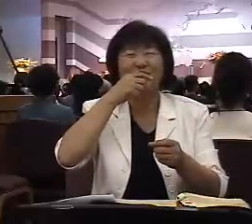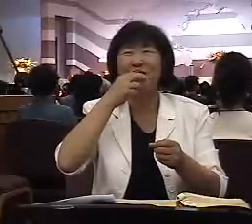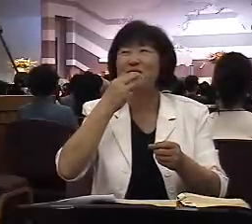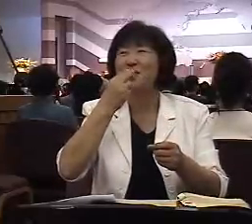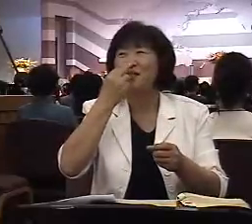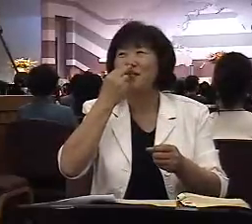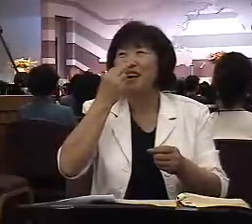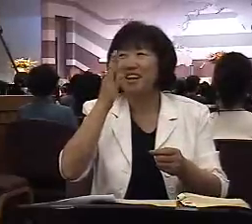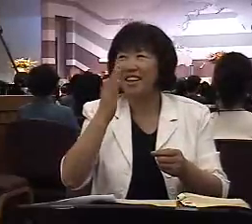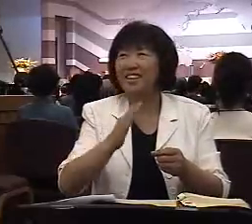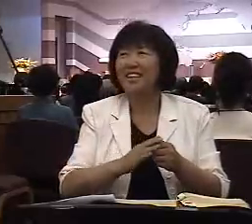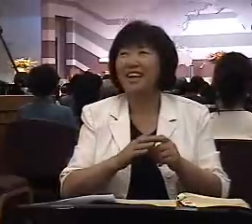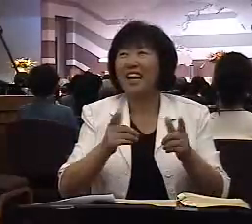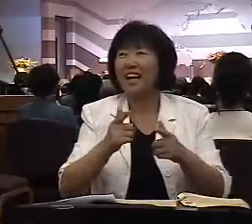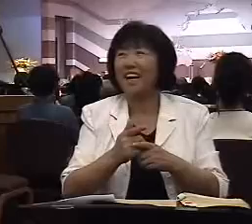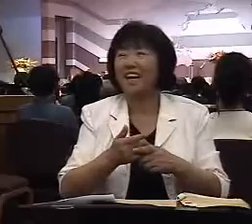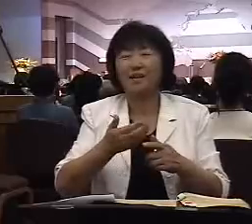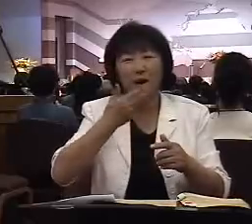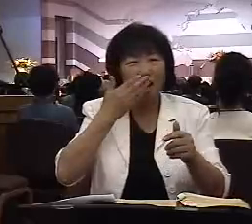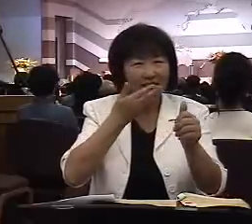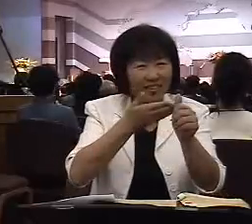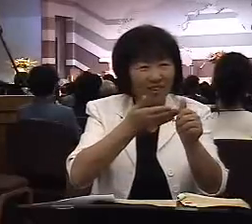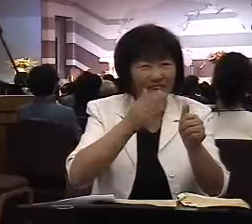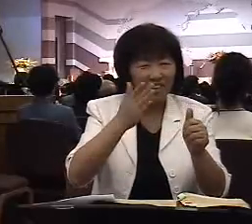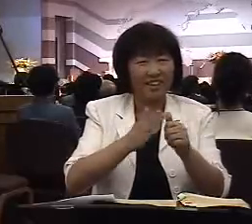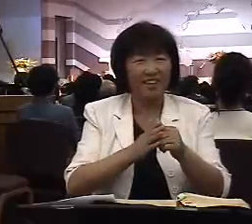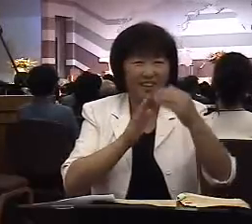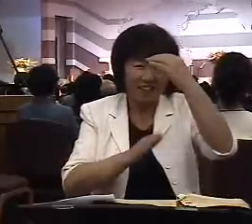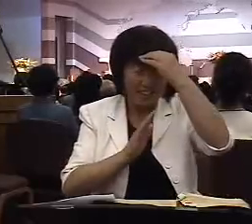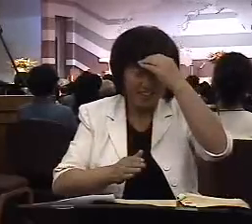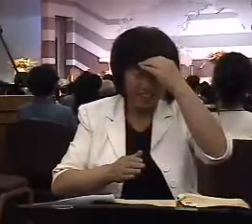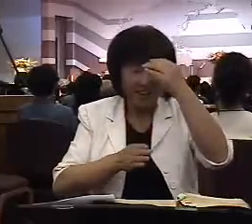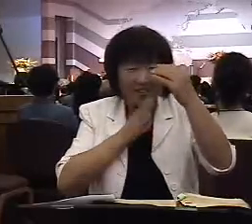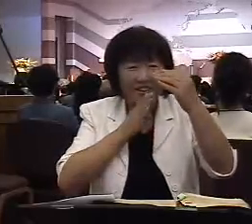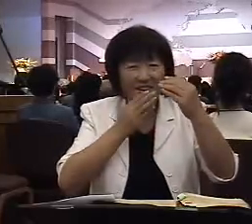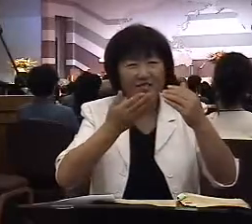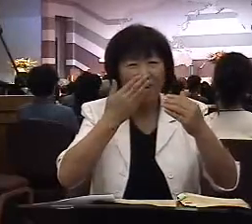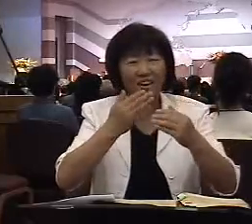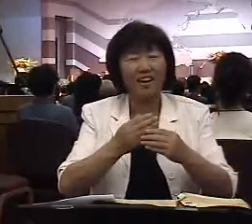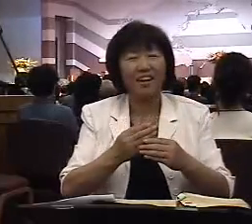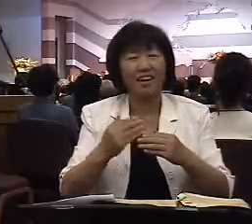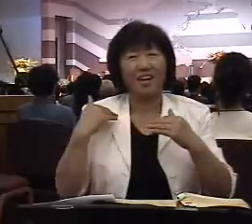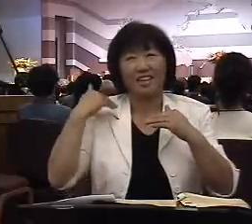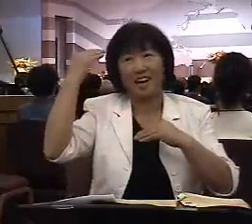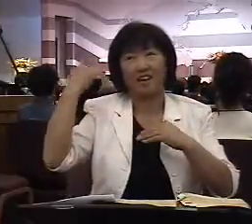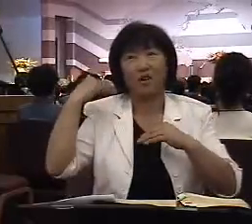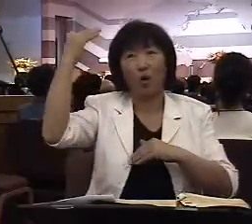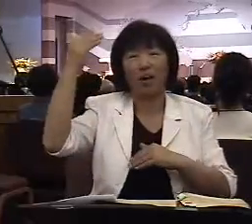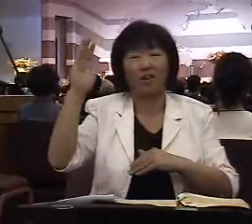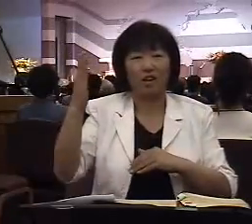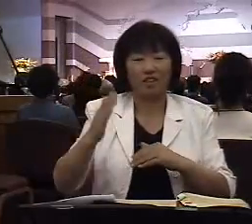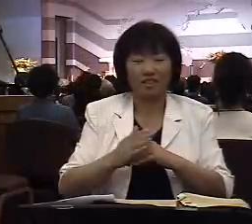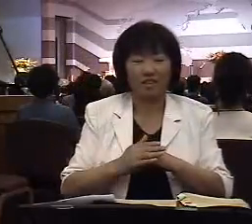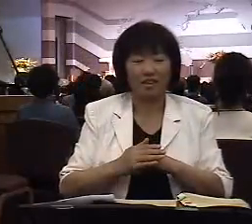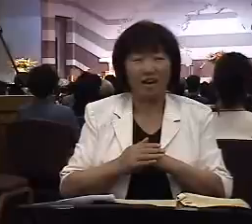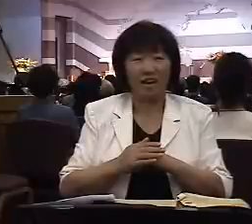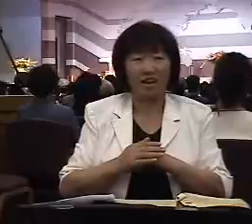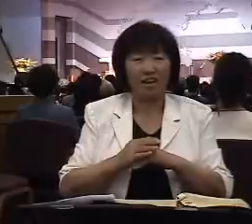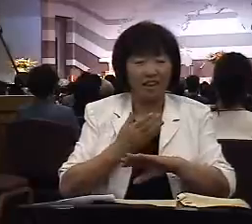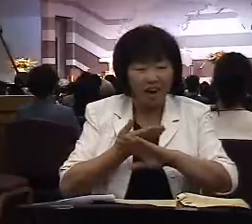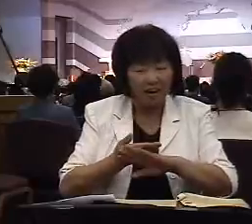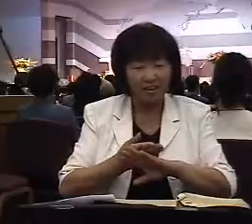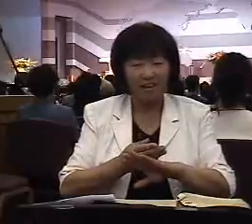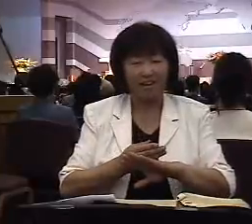네. 먹을 것을 성도가 반드시 먹어야 할 것을 먹어야 자라고 성숙하는 것이지 엉뚱한